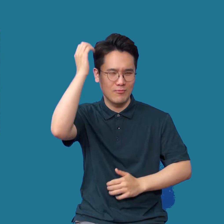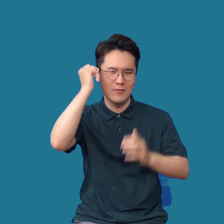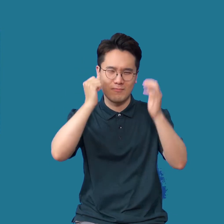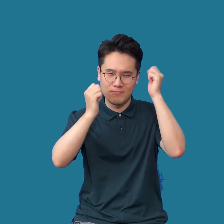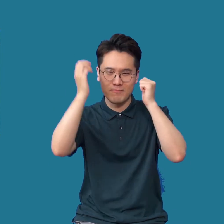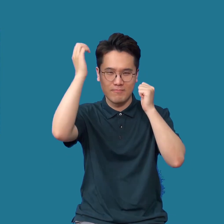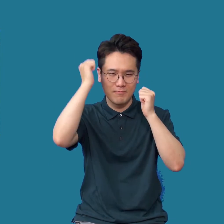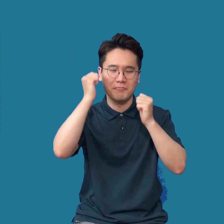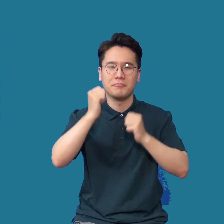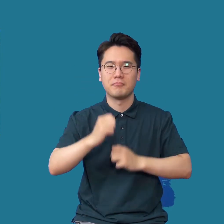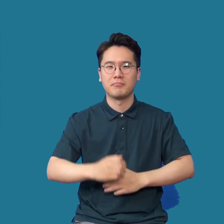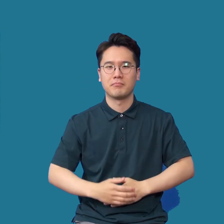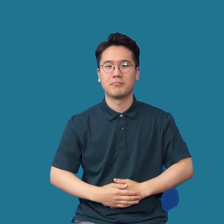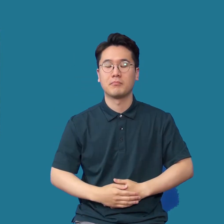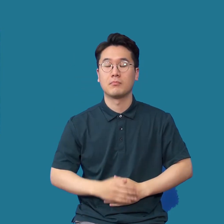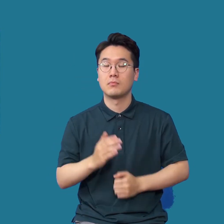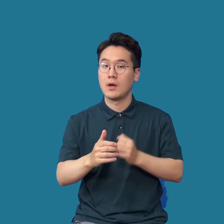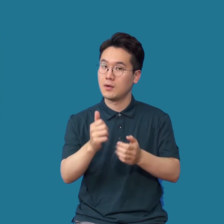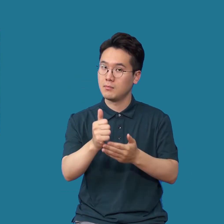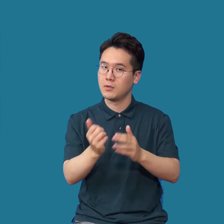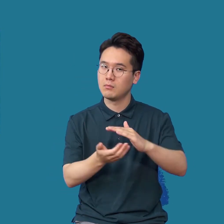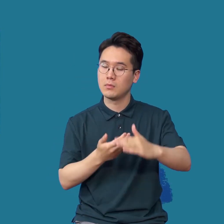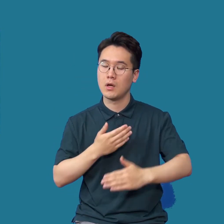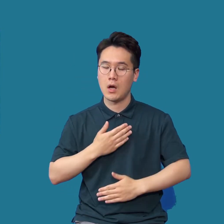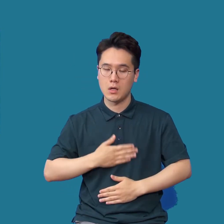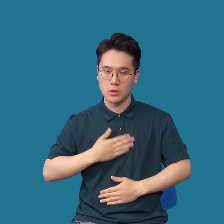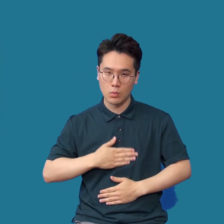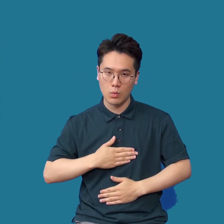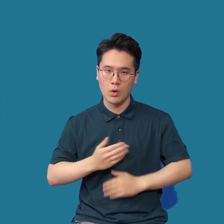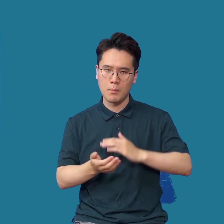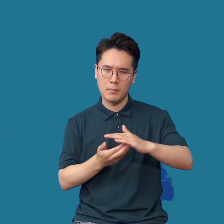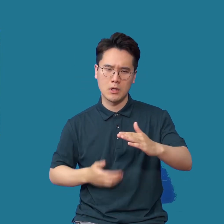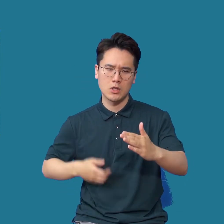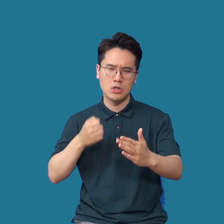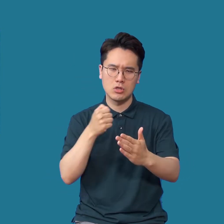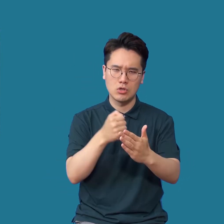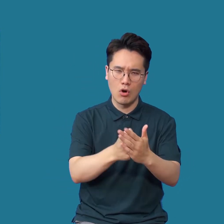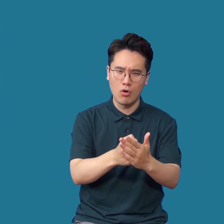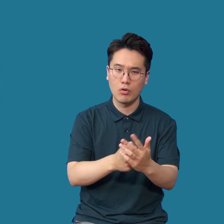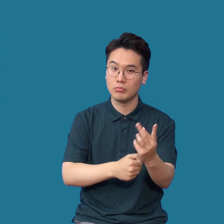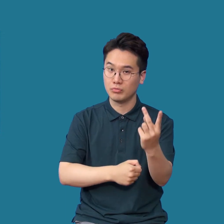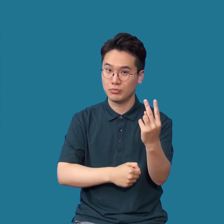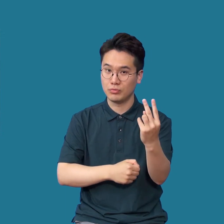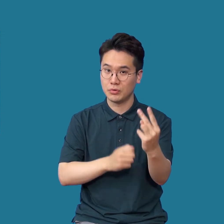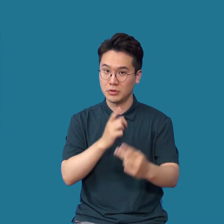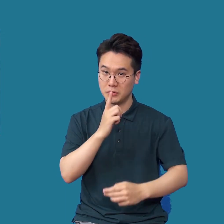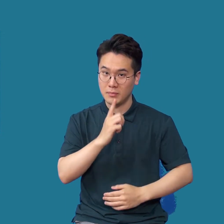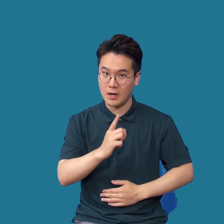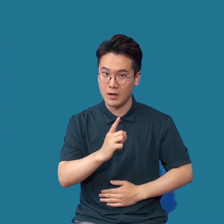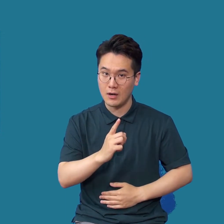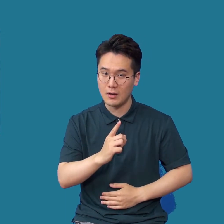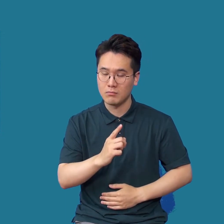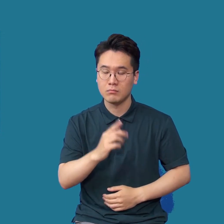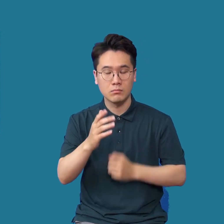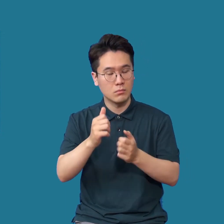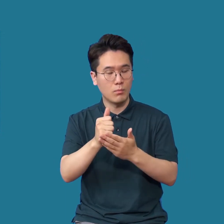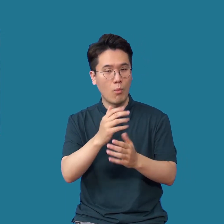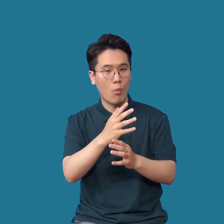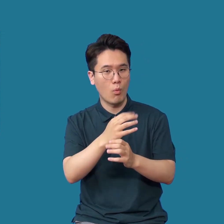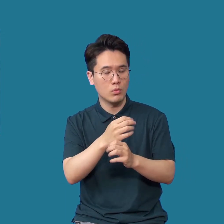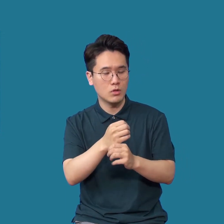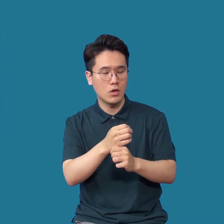그런데 하나님이 예지하시고 우리를 예정하셨다고 했는데 하나님이 우리를 언제